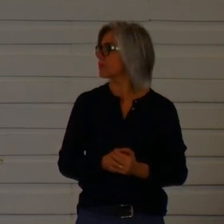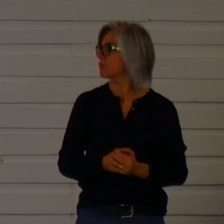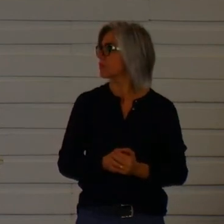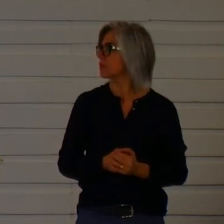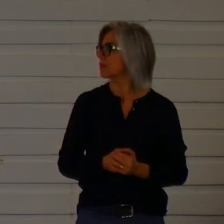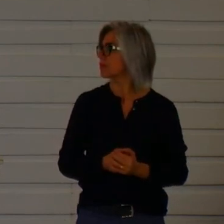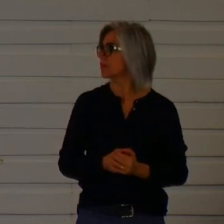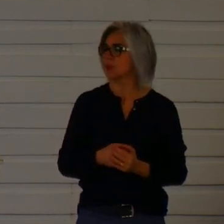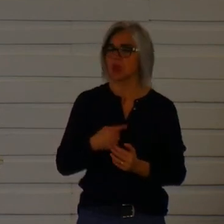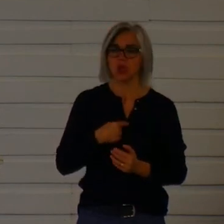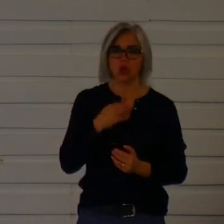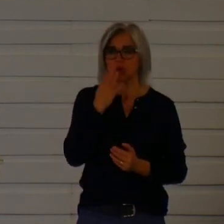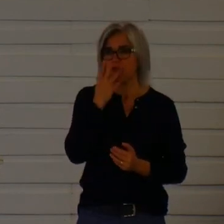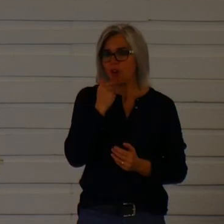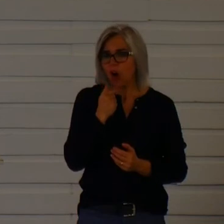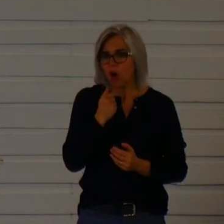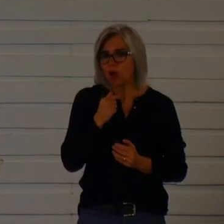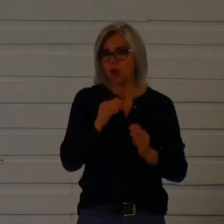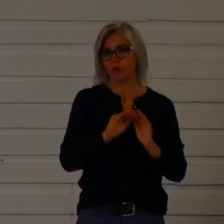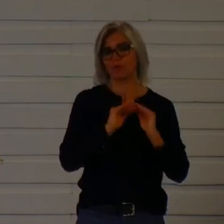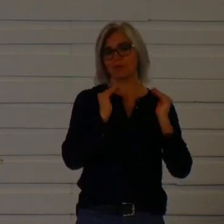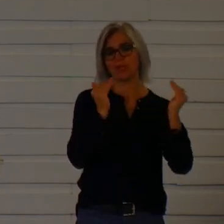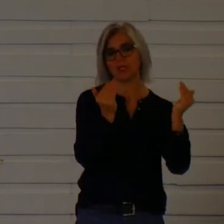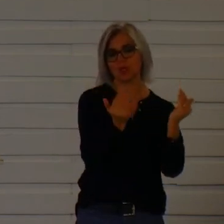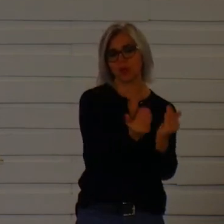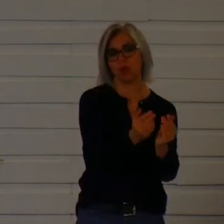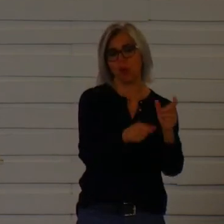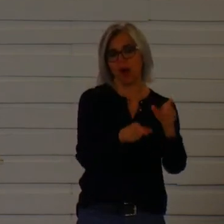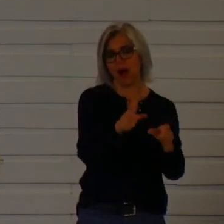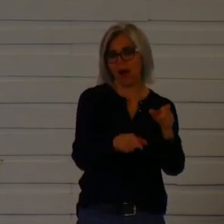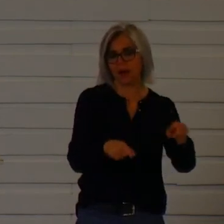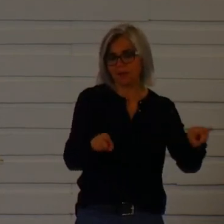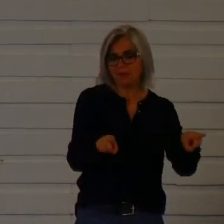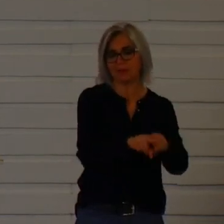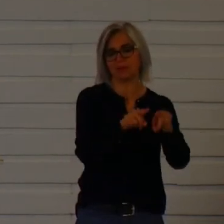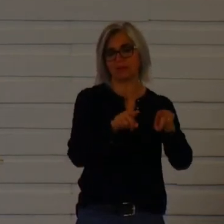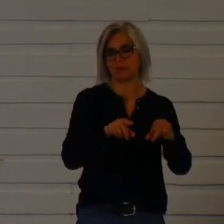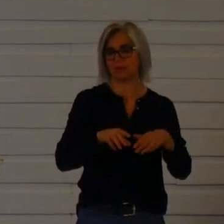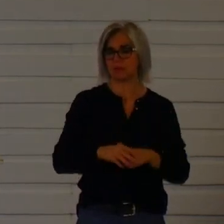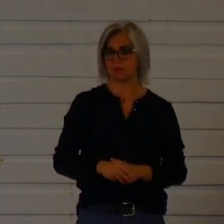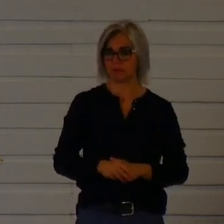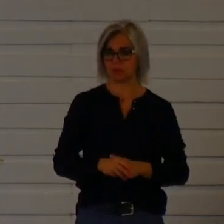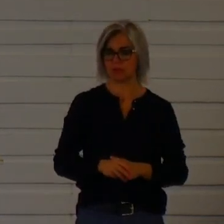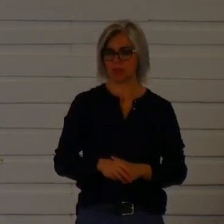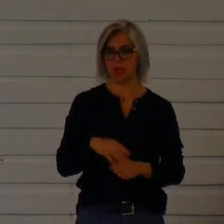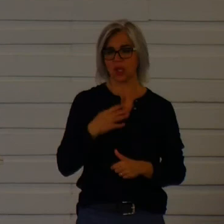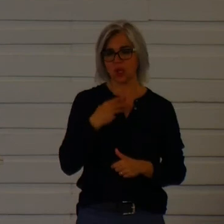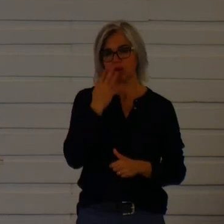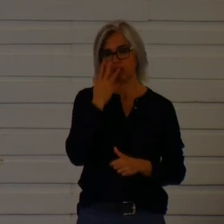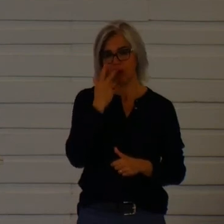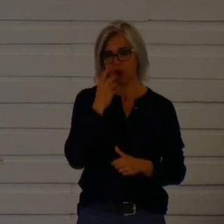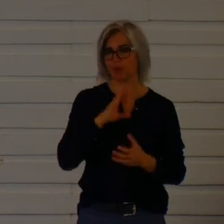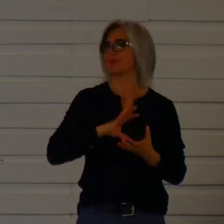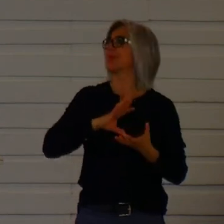perché è sbagliatissimo. Io voglio dire quelli che non conoscono il Signore, da quelli che conoscono il Signore.